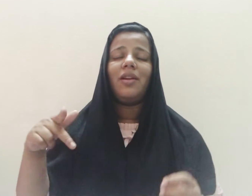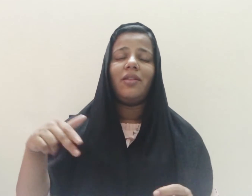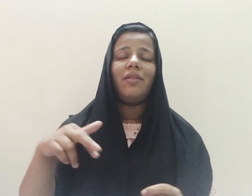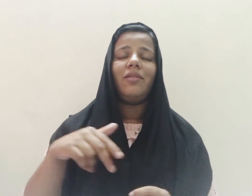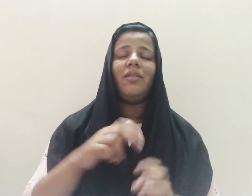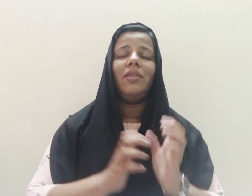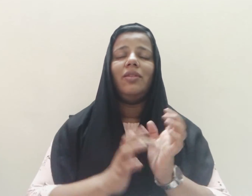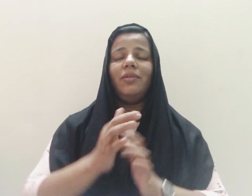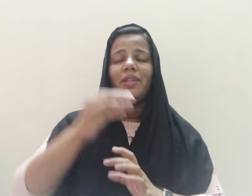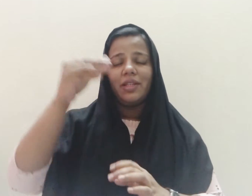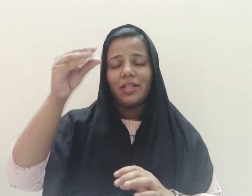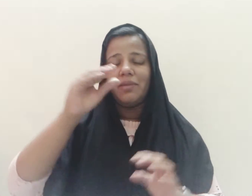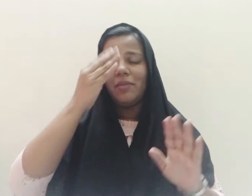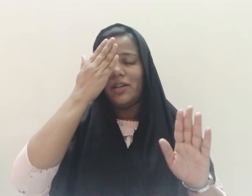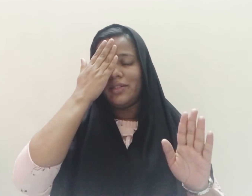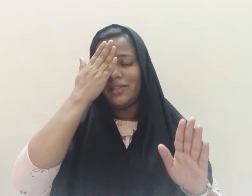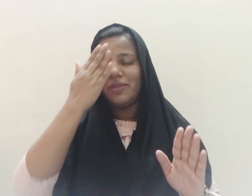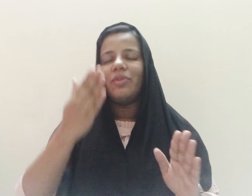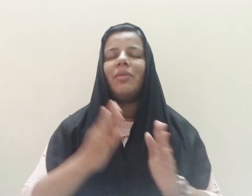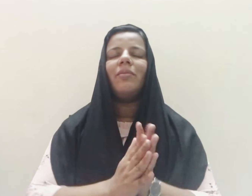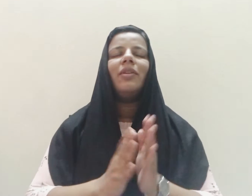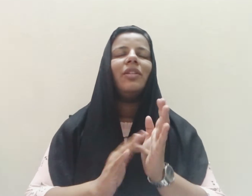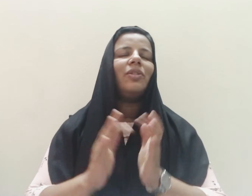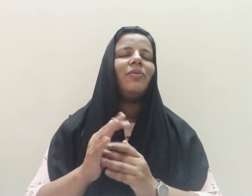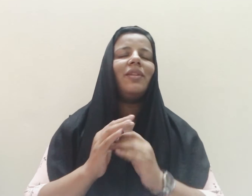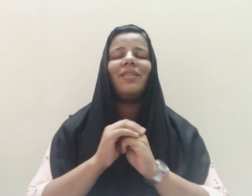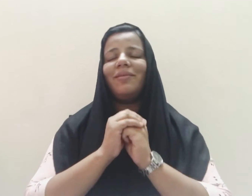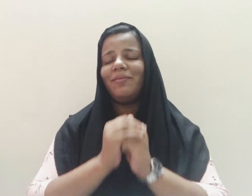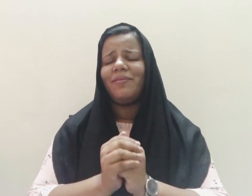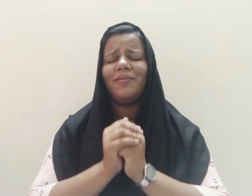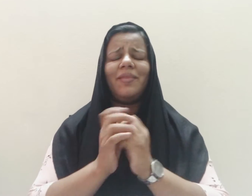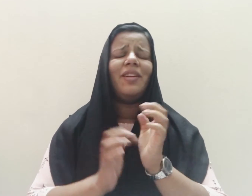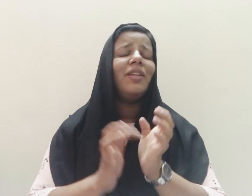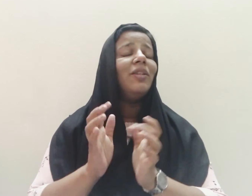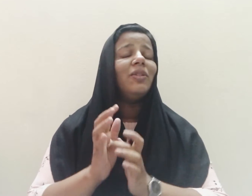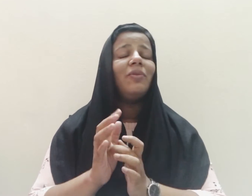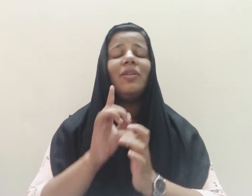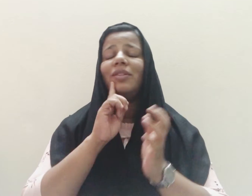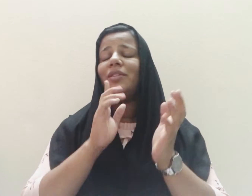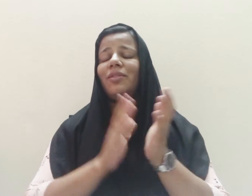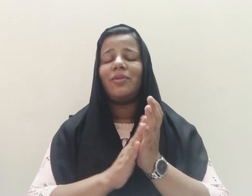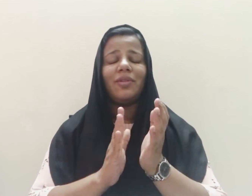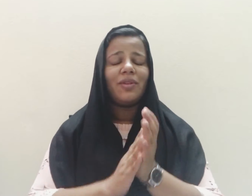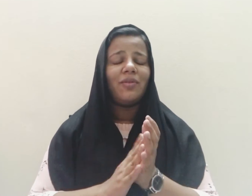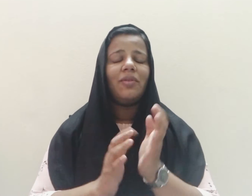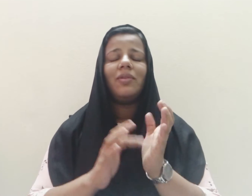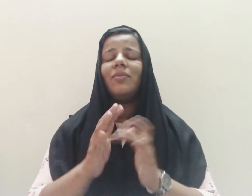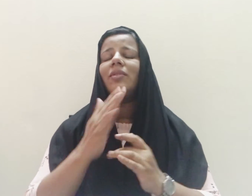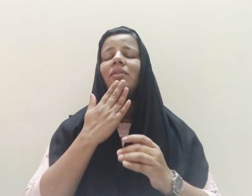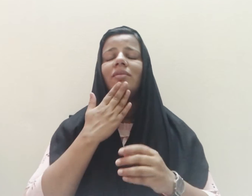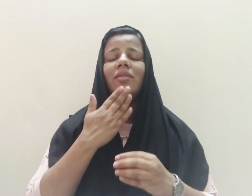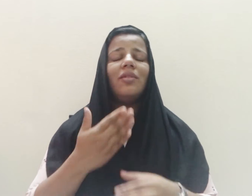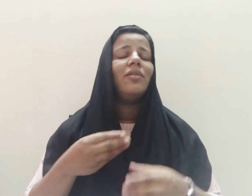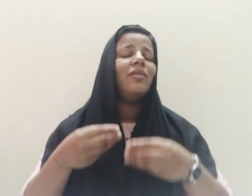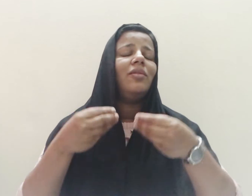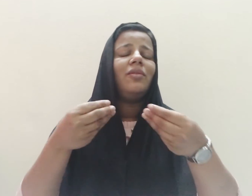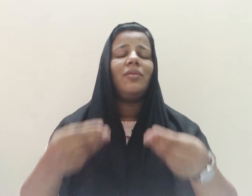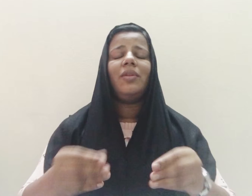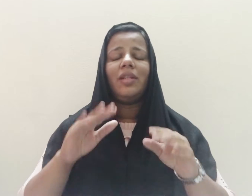നടത്തുന്ന കൃപകൾക്കായി സ്തോത്രം. അപ്പാ ഞങ്ങളങ്ങെ ആരാധിക്കുന്നു, അപ്പാ ഞങ്ങളങ്ങെ സ്തുതിക്കുന്നു, അപ്പം ഞങ്ങൾ നന്ദി പറയുന്നു. പിതാവേ, ഈ പ്രഭാതത്തിൽ